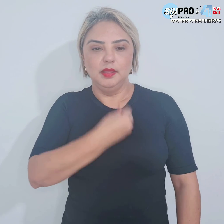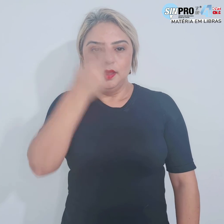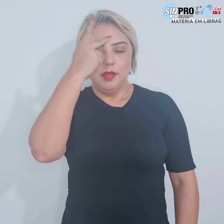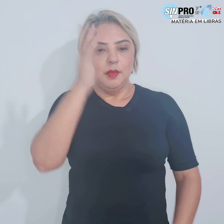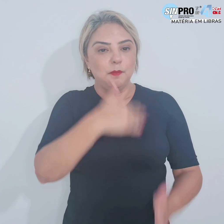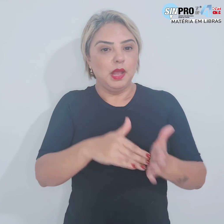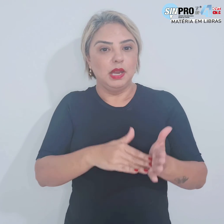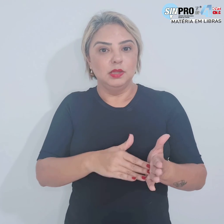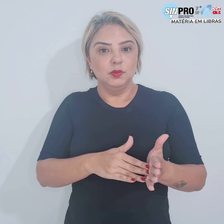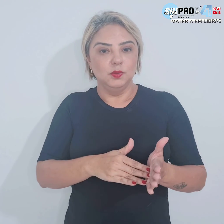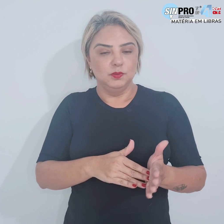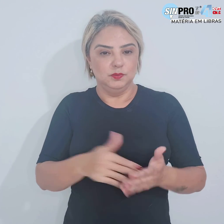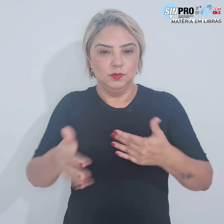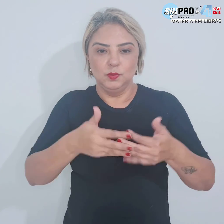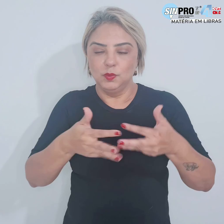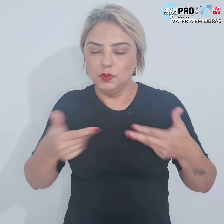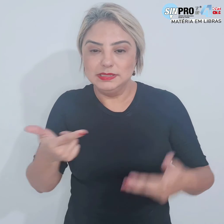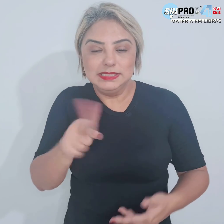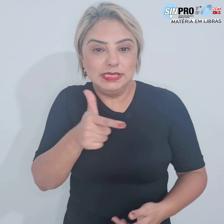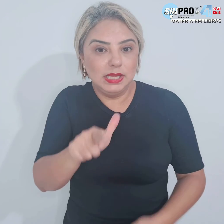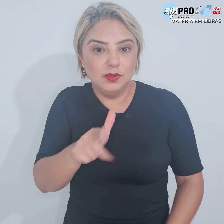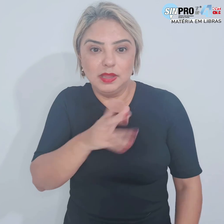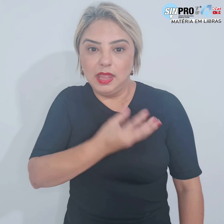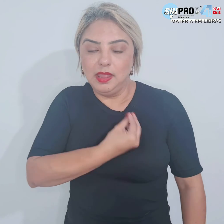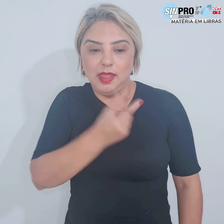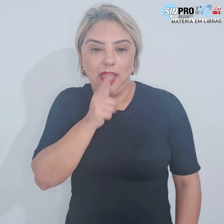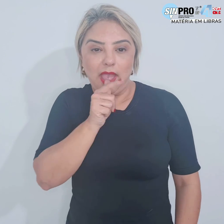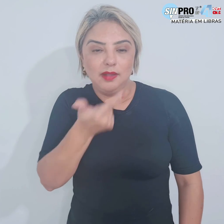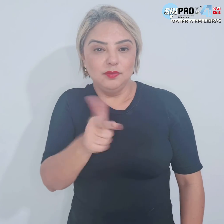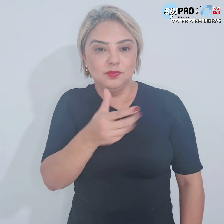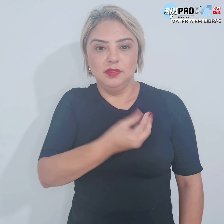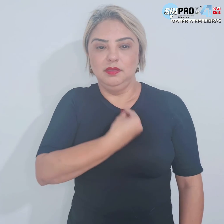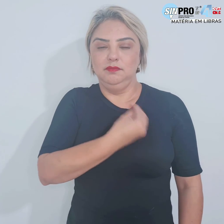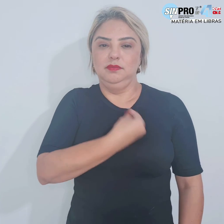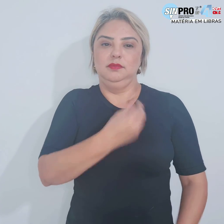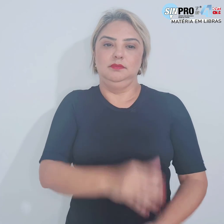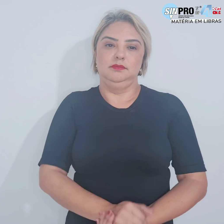fonte de vida para todos os seres. Sem água, não há vida.